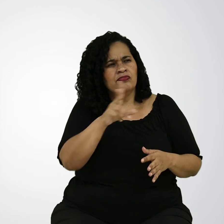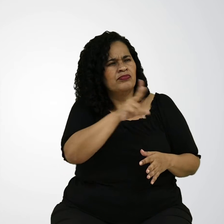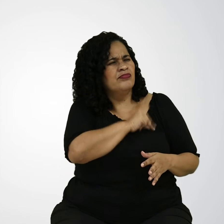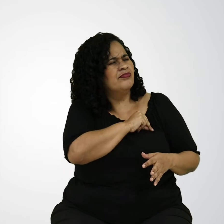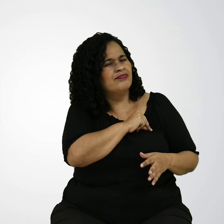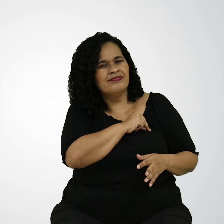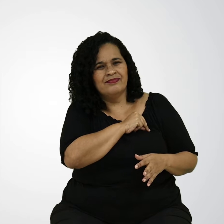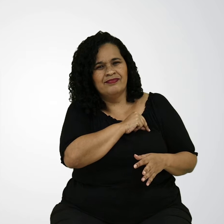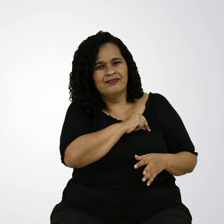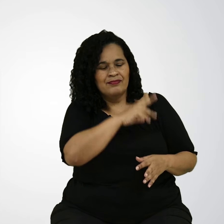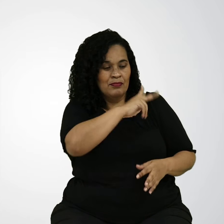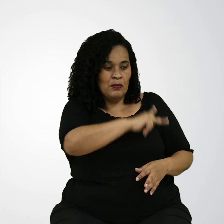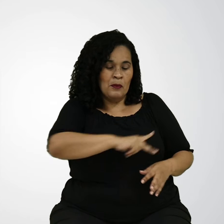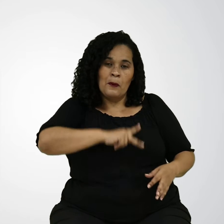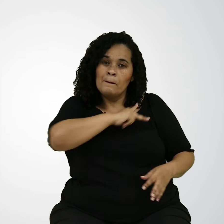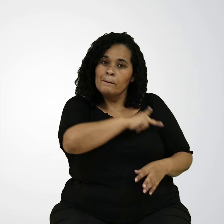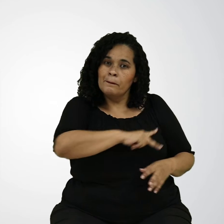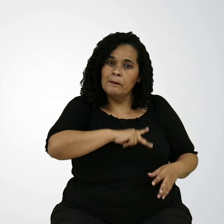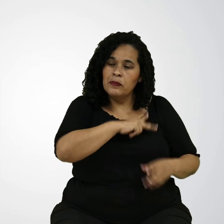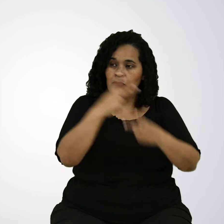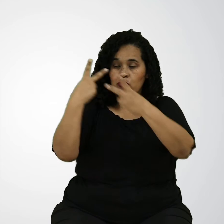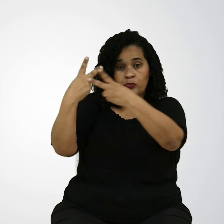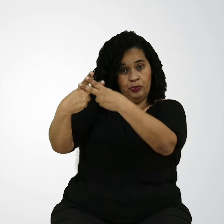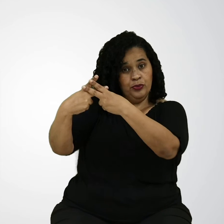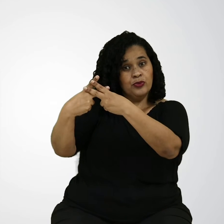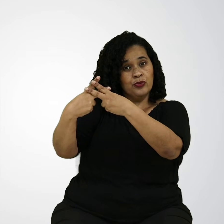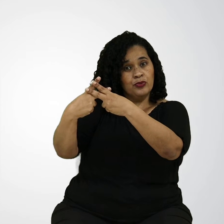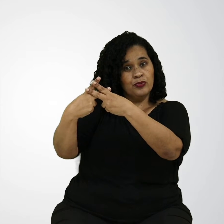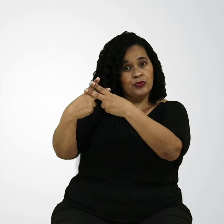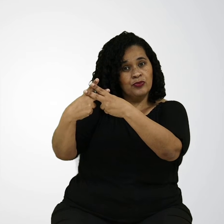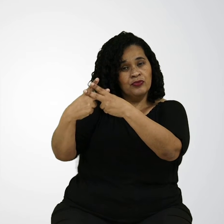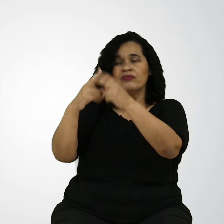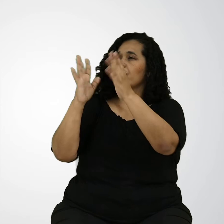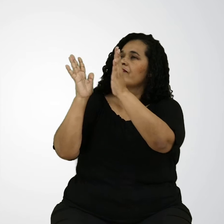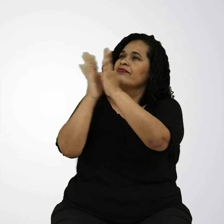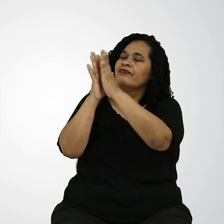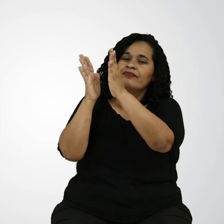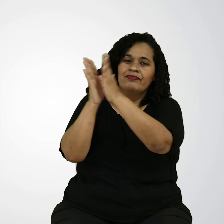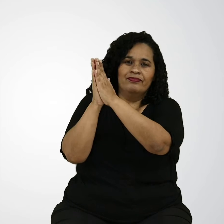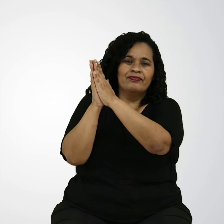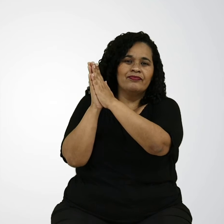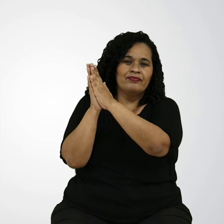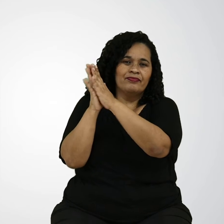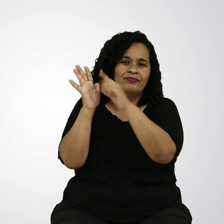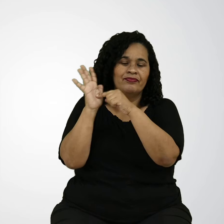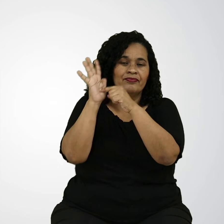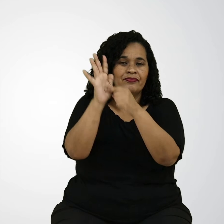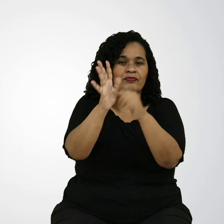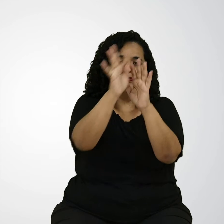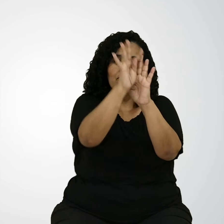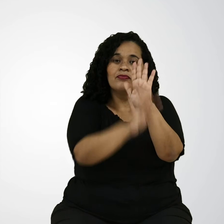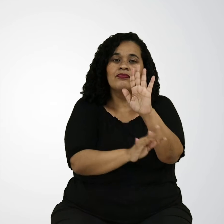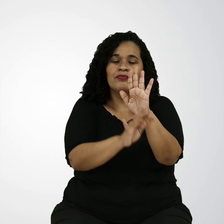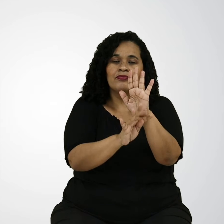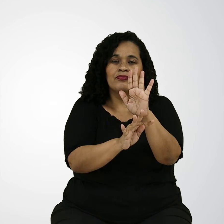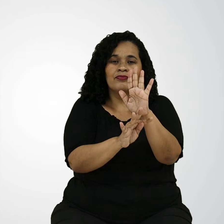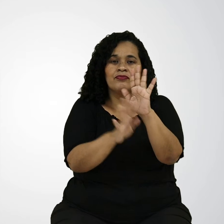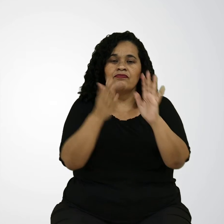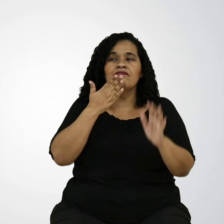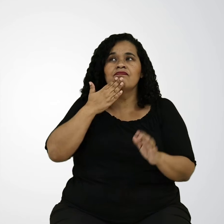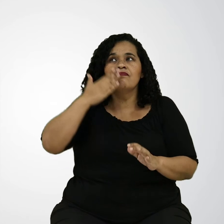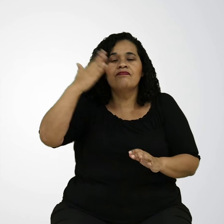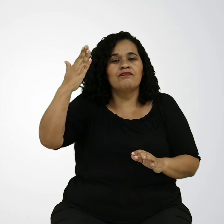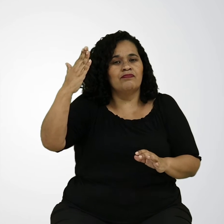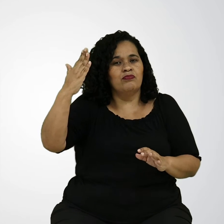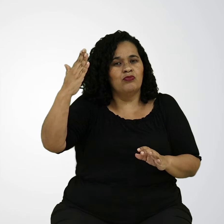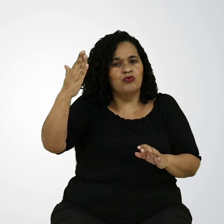Veja Paulo. Paulo ele está preso quando ele ora. Inclusive ele fala aqui no próprio texto. E ele pede para que os